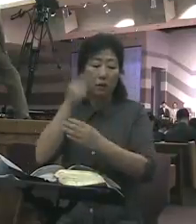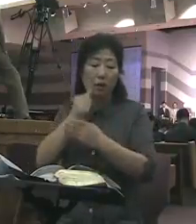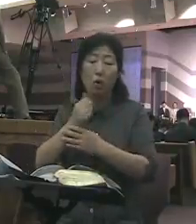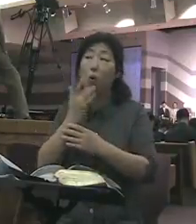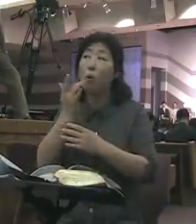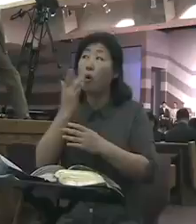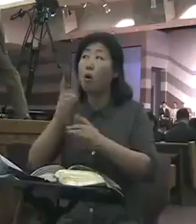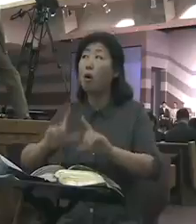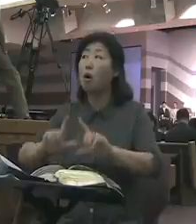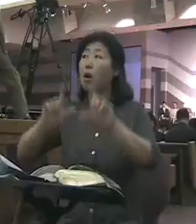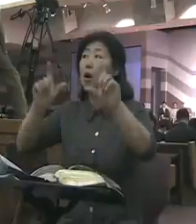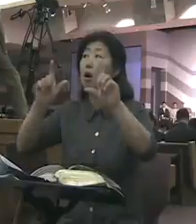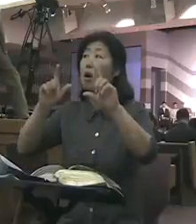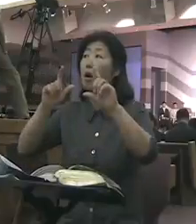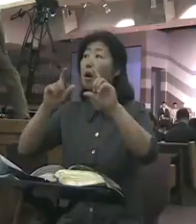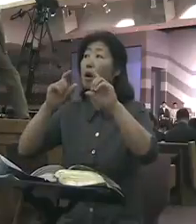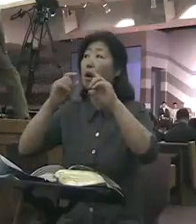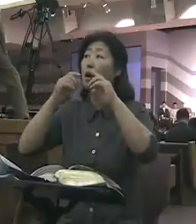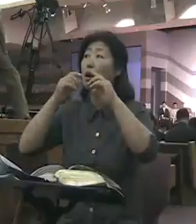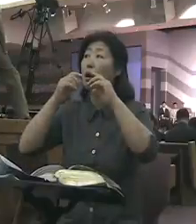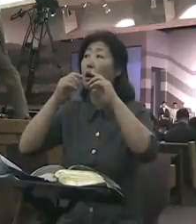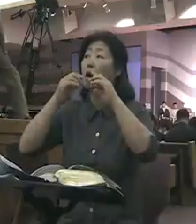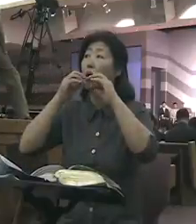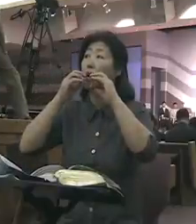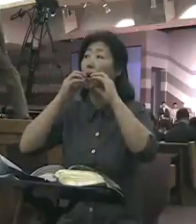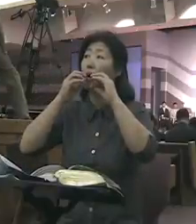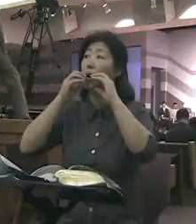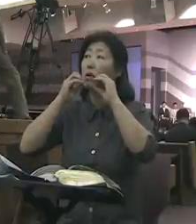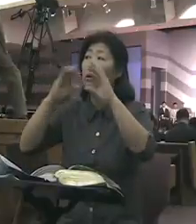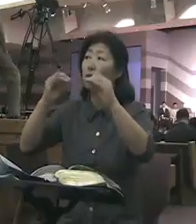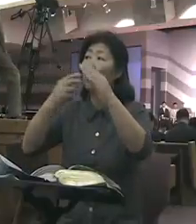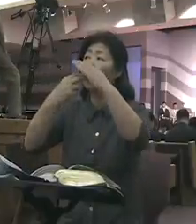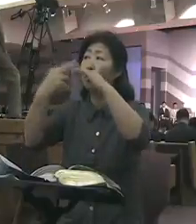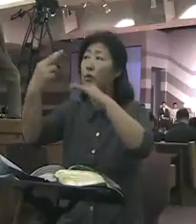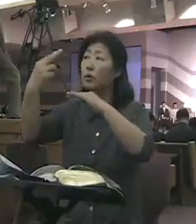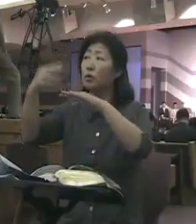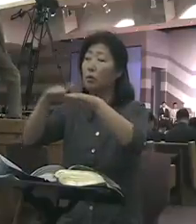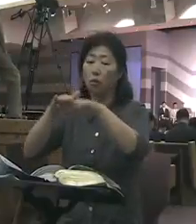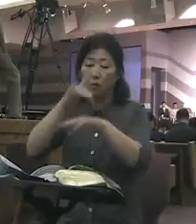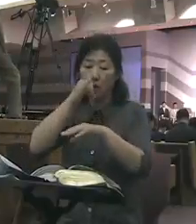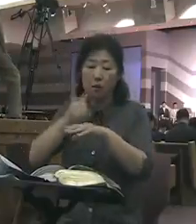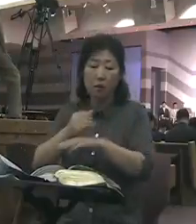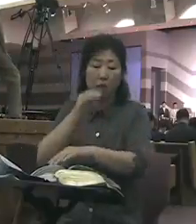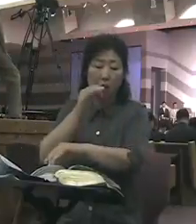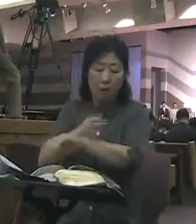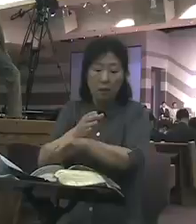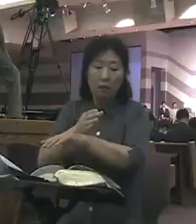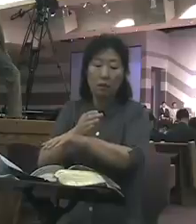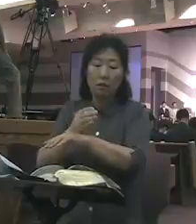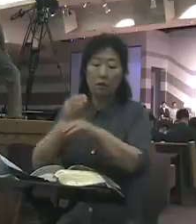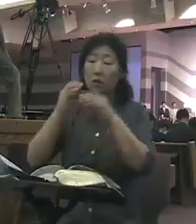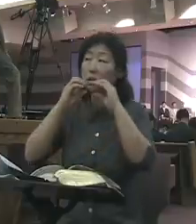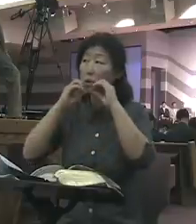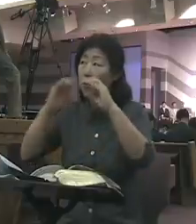매달 있는 선교 비전 기도 모임이 있고요. 그 다음에 단기 선교에 관한 여러 가지 소식들 주보 안에 있는